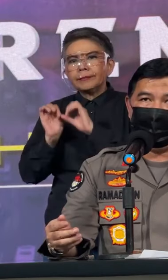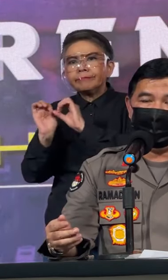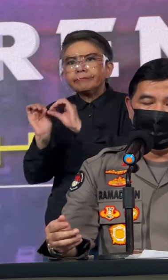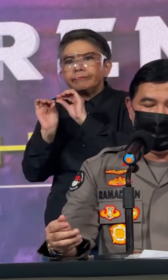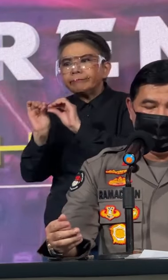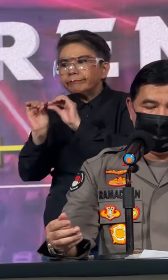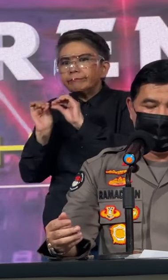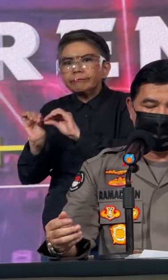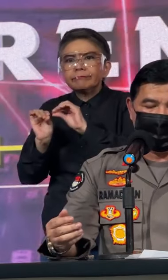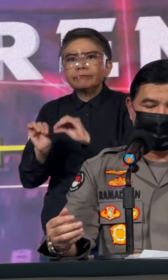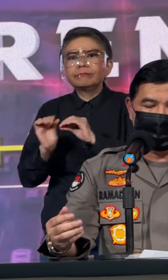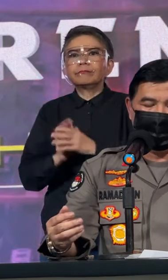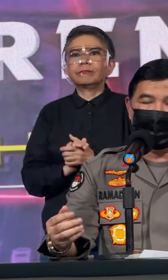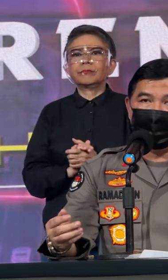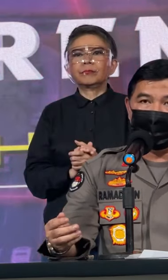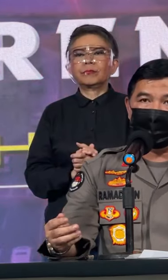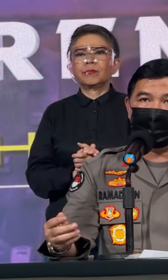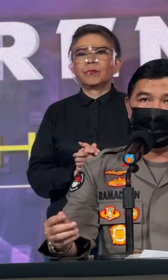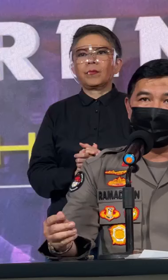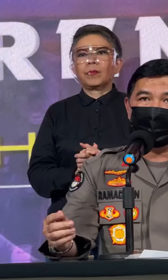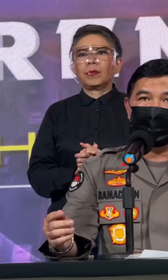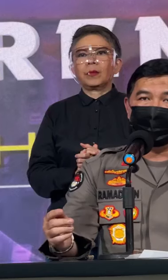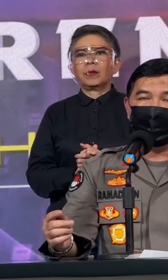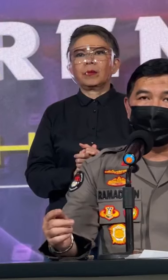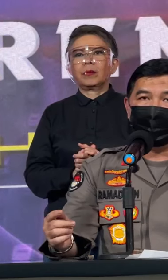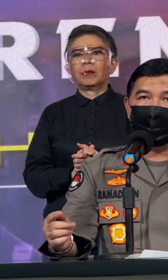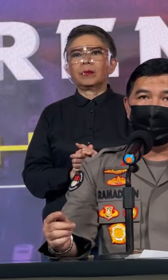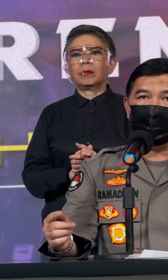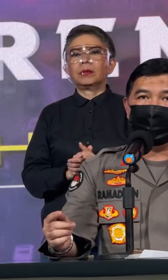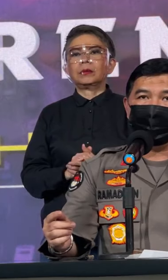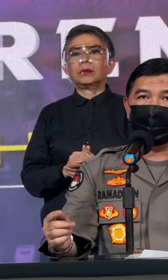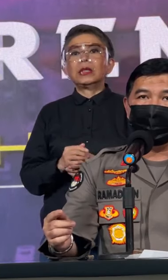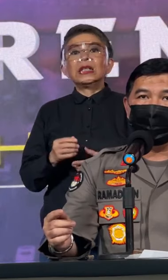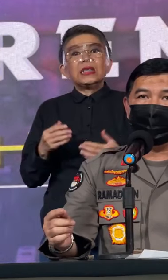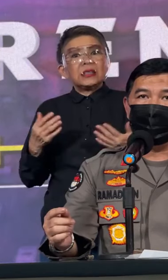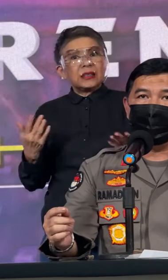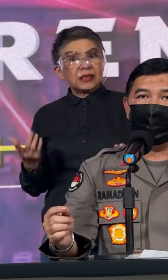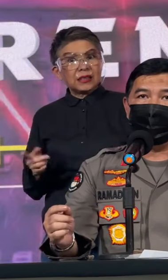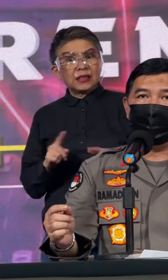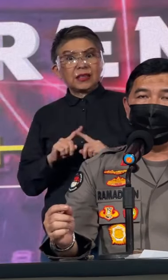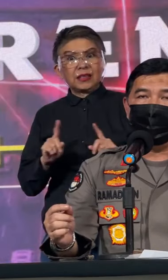pembinaan. Dilakukan pembinaan yang mana